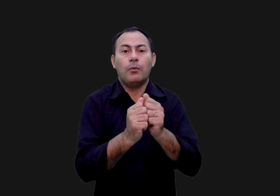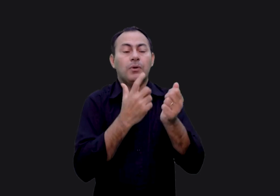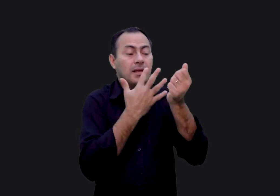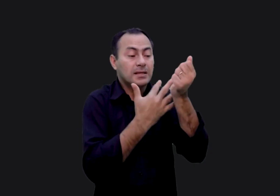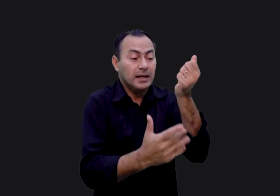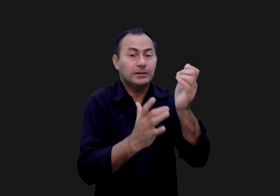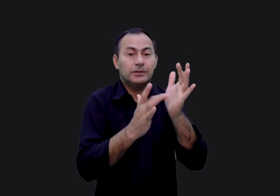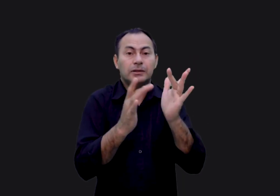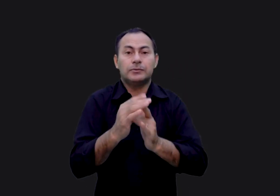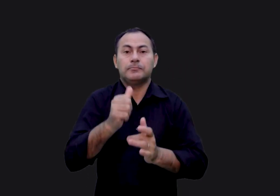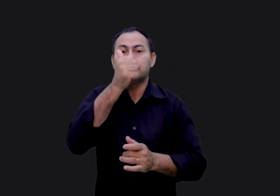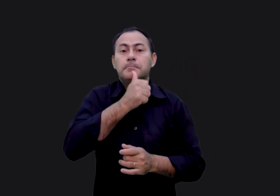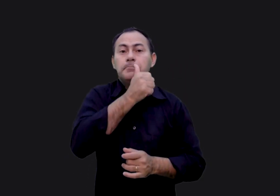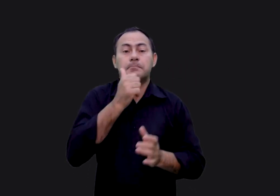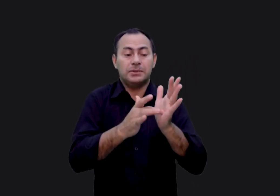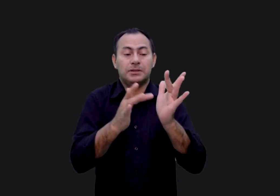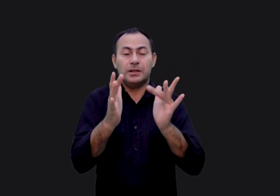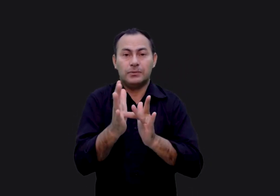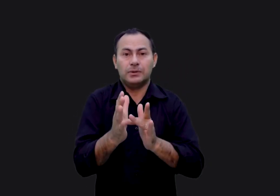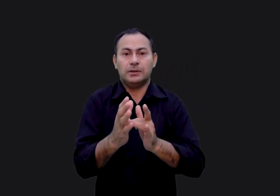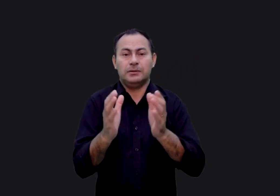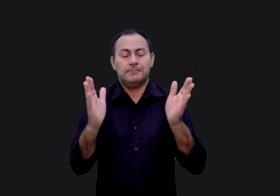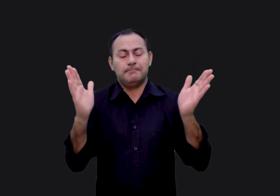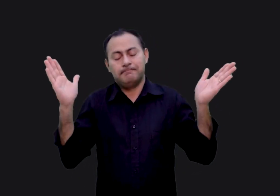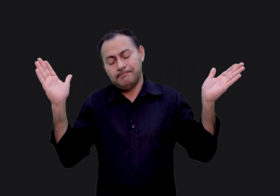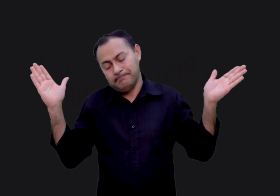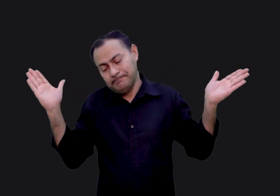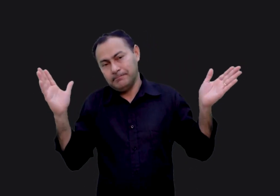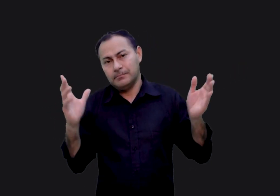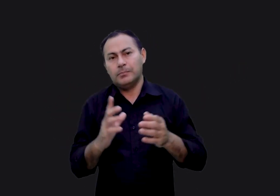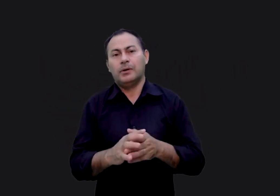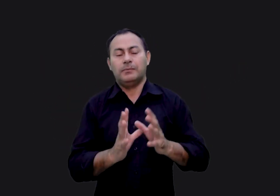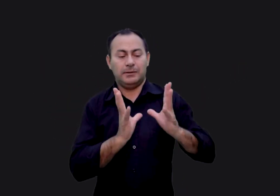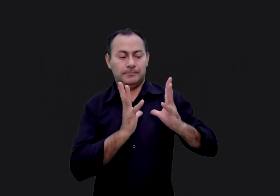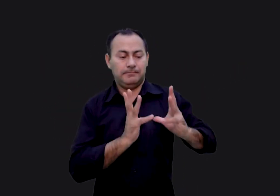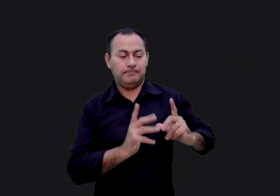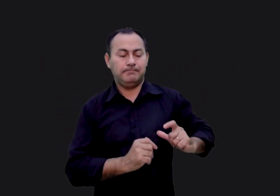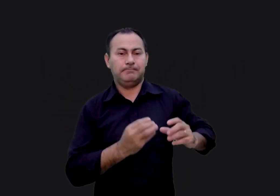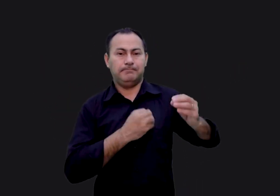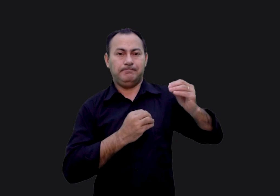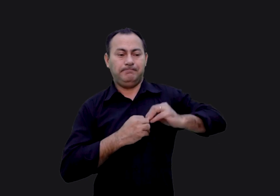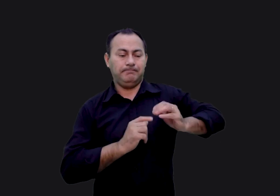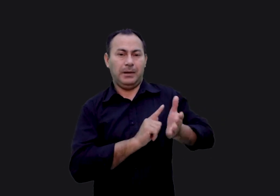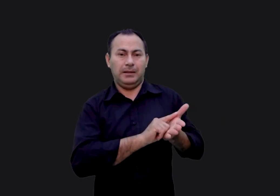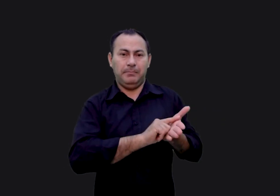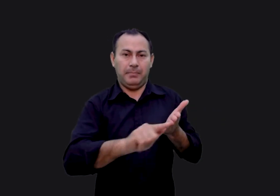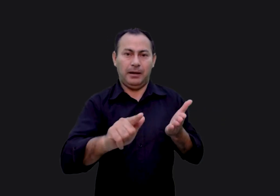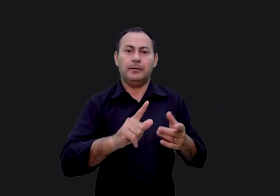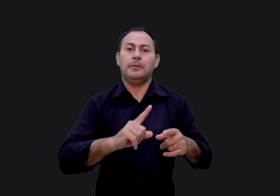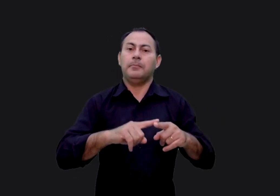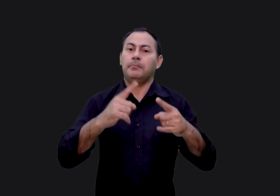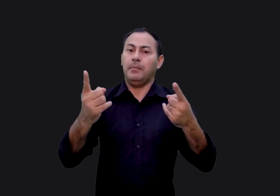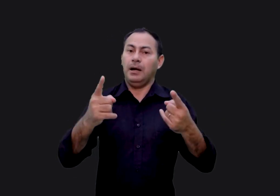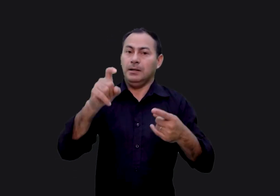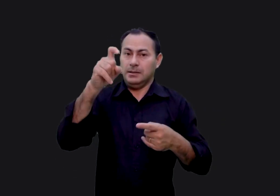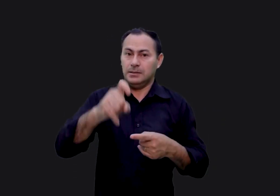Jesus Cristo. O sacrifício de Jesus Cristo na cruz foi para levar os nossos pecados. Mas, para